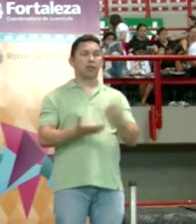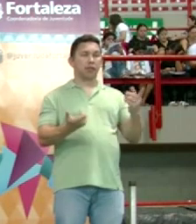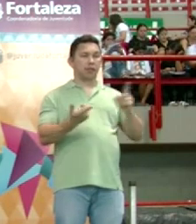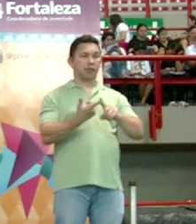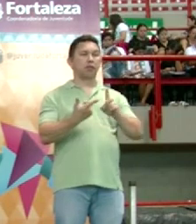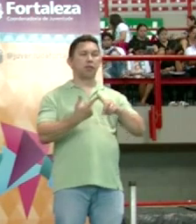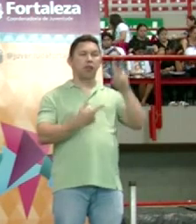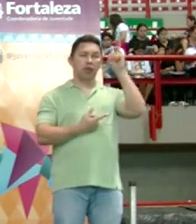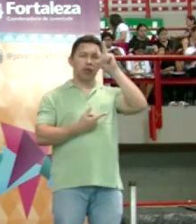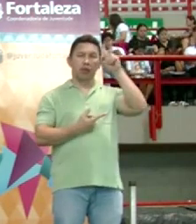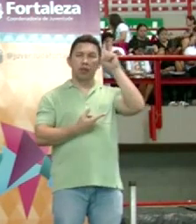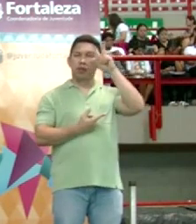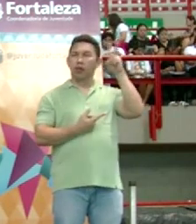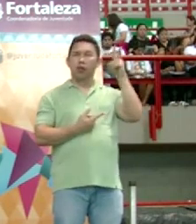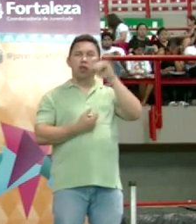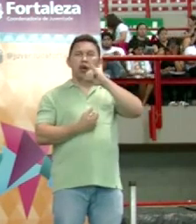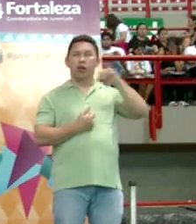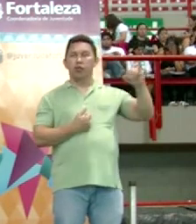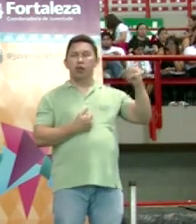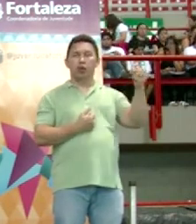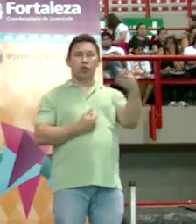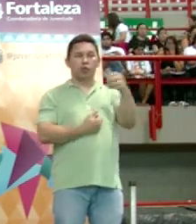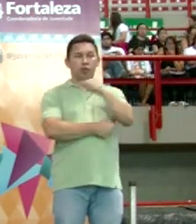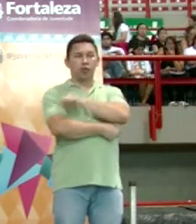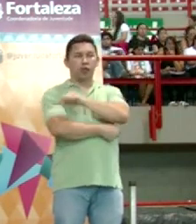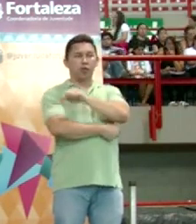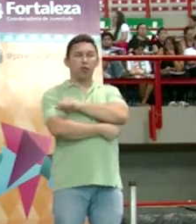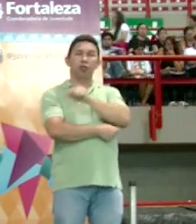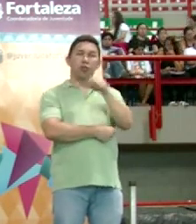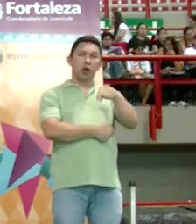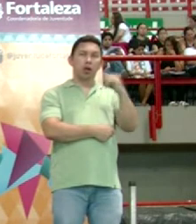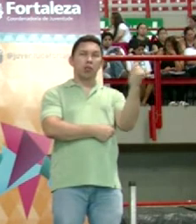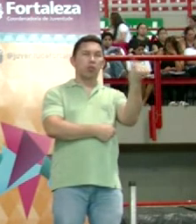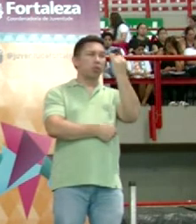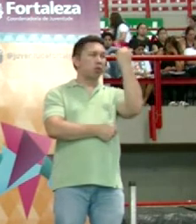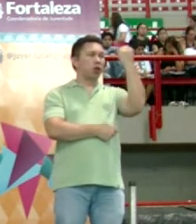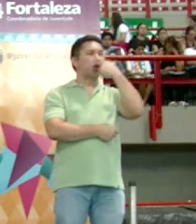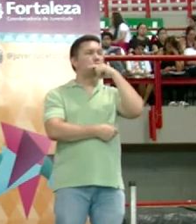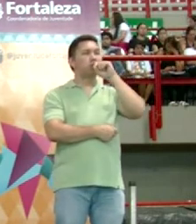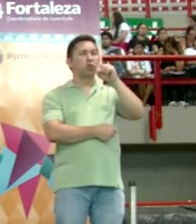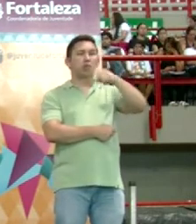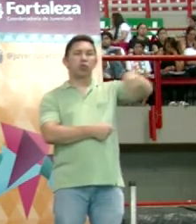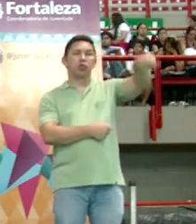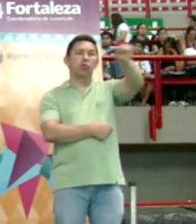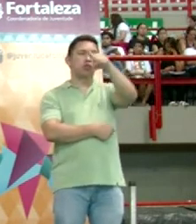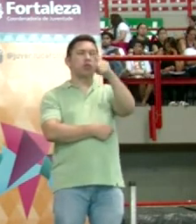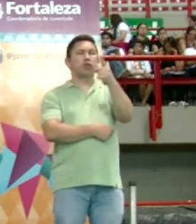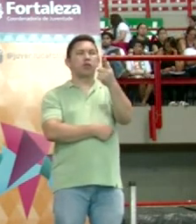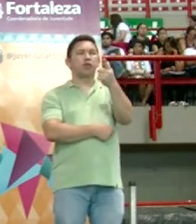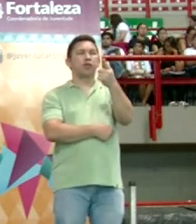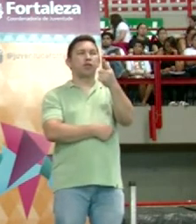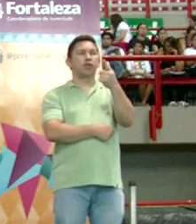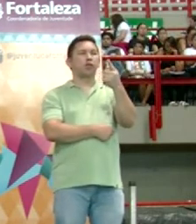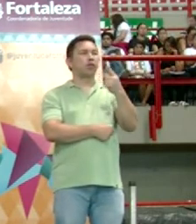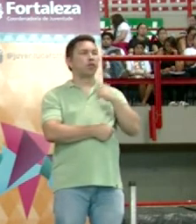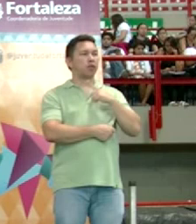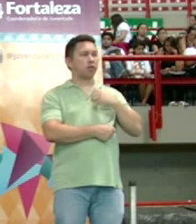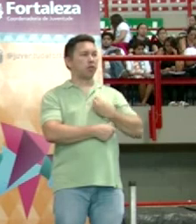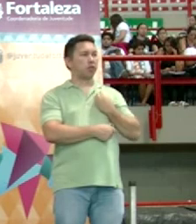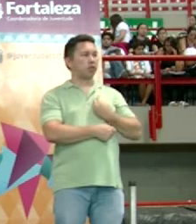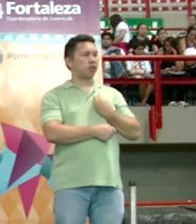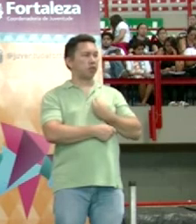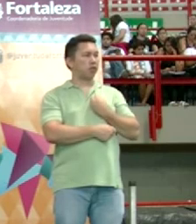Quero lembrar, principalmente aos novatos, que é muito importante para nós, meus amiguinhos, que vocês passem a ser